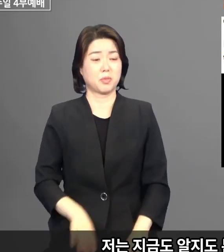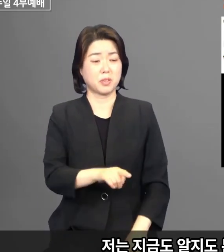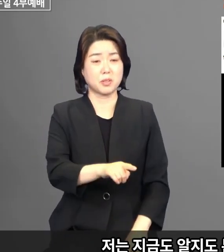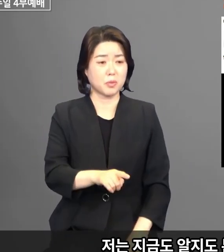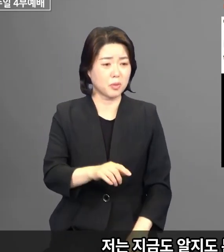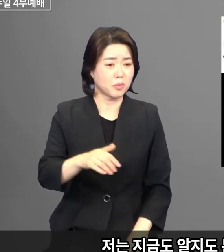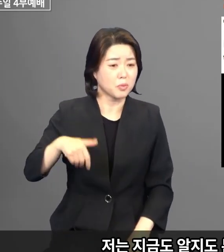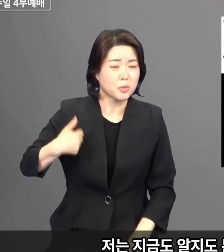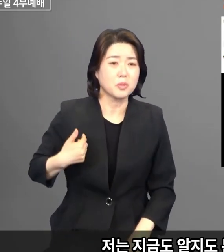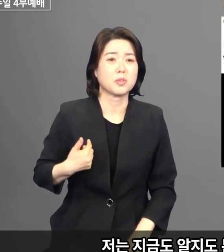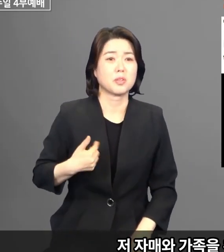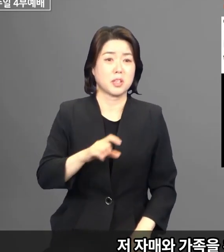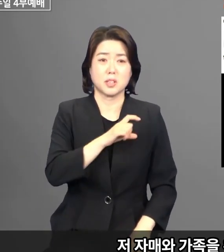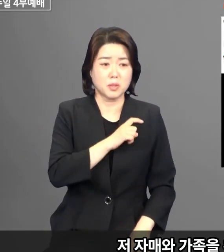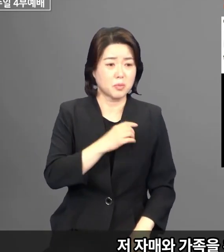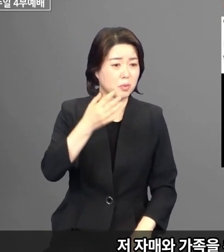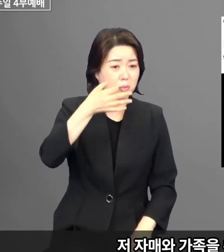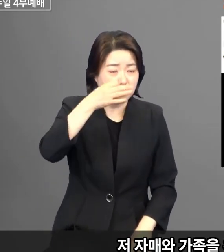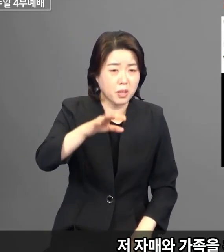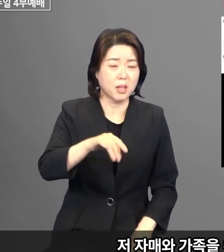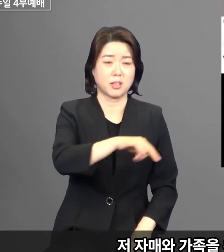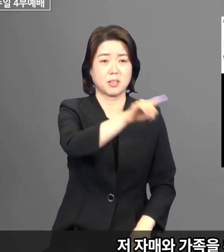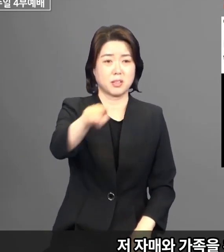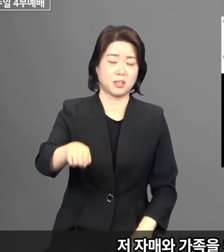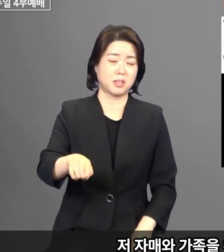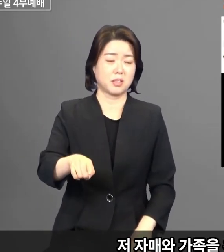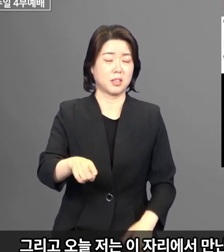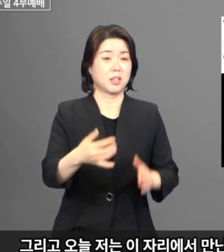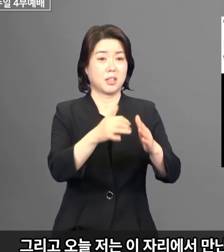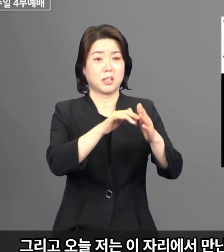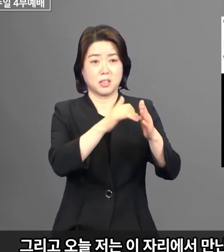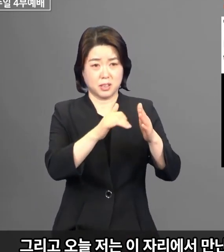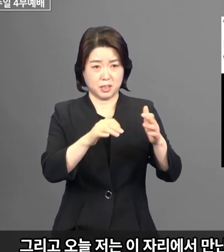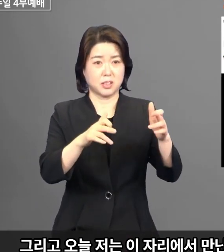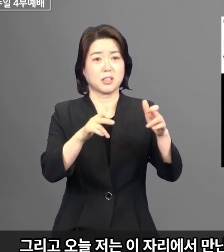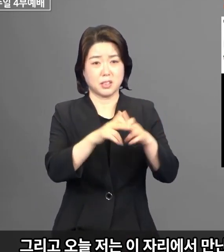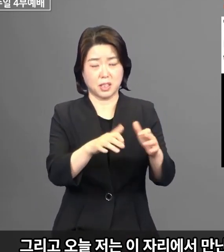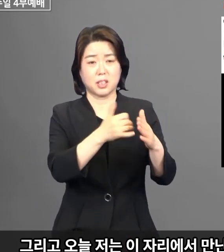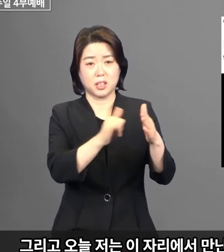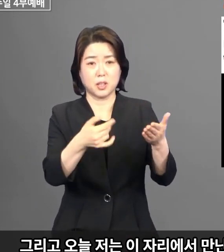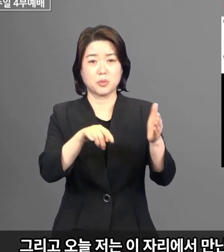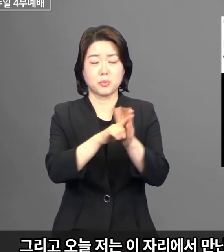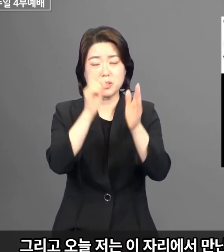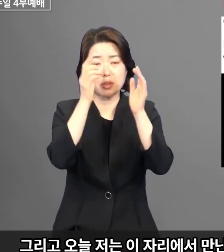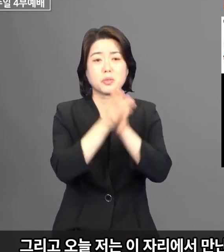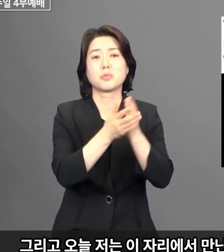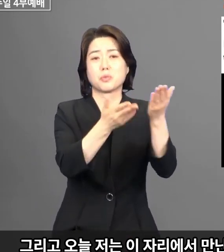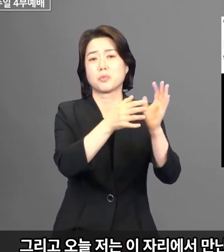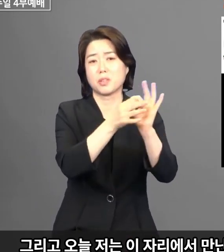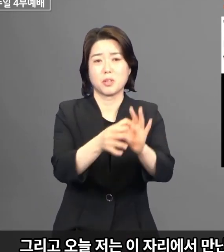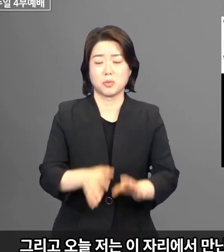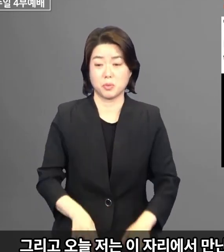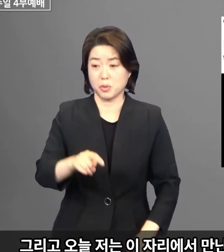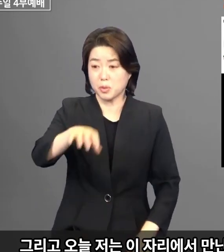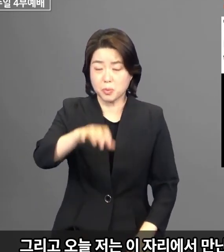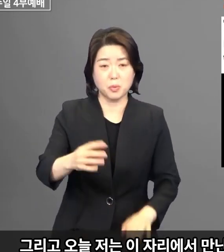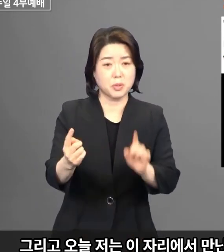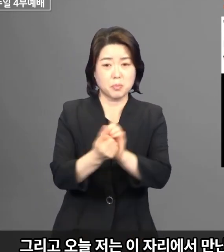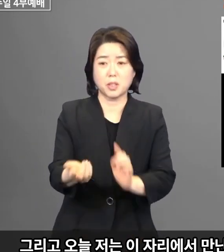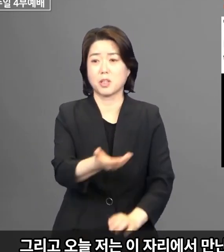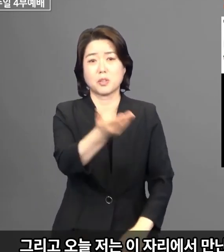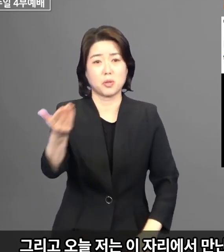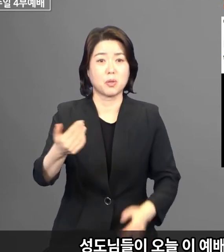알지도 본직도 이름도 모르는 저 자매와 가족을 위해서 기도합니다. 그리고 저는 오늘 이 자리에서 만난 성도님들을 위해서